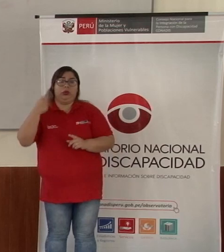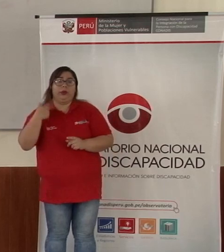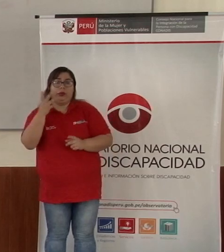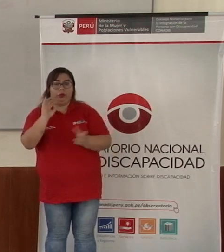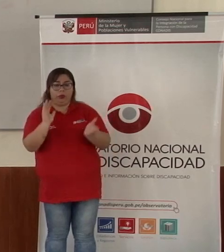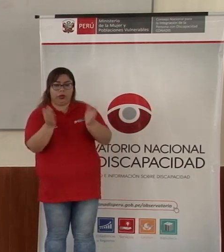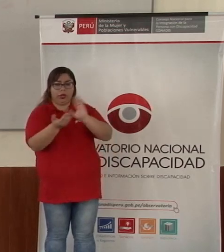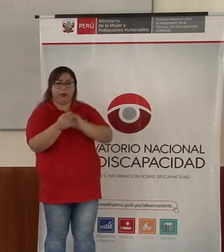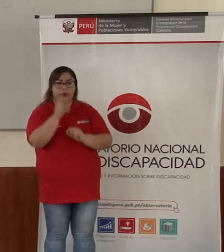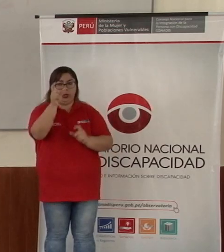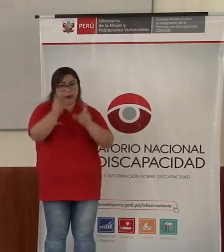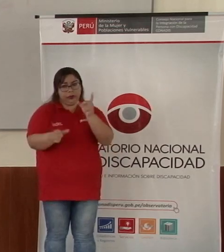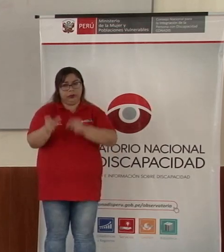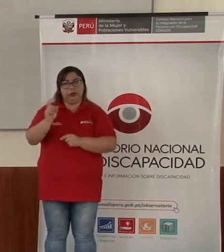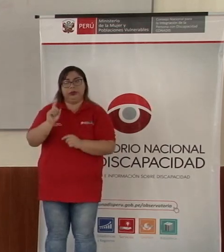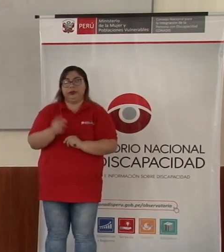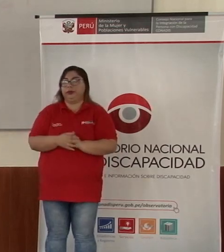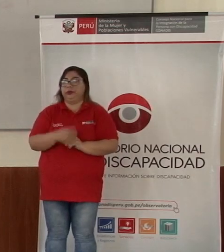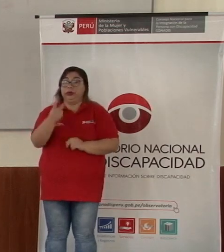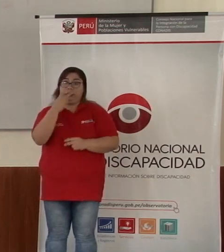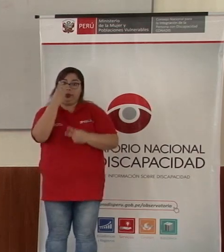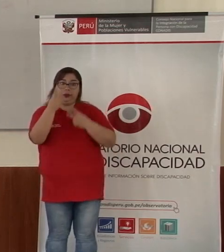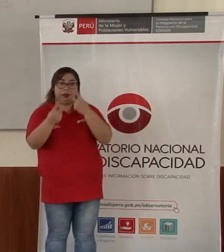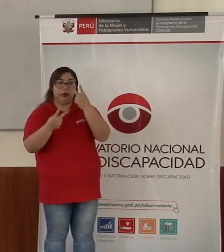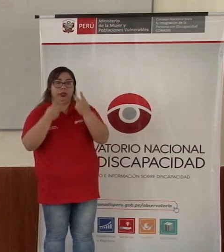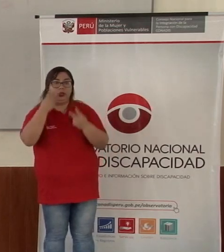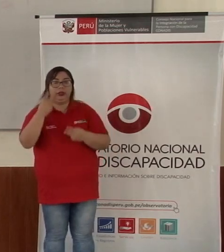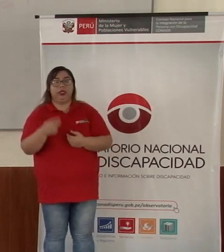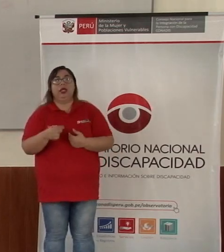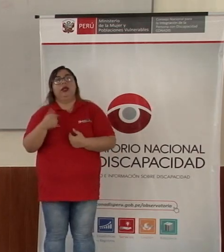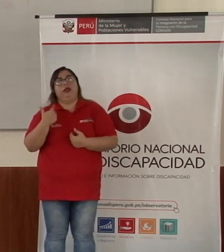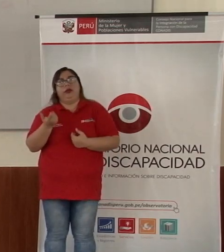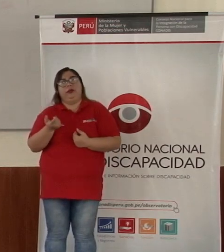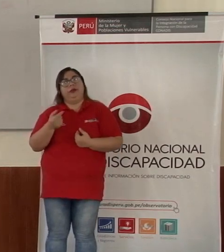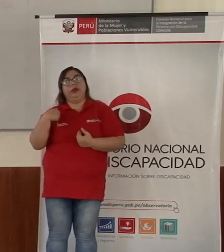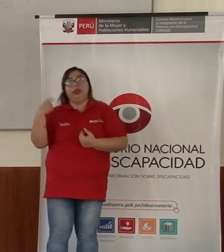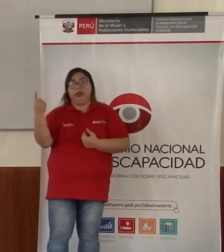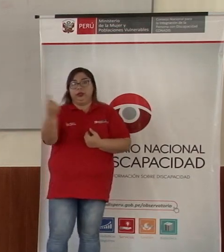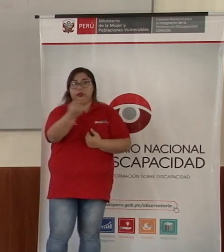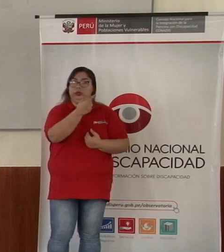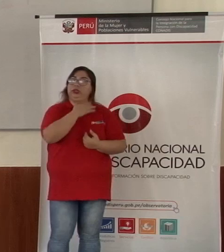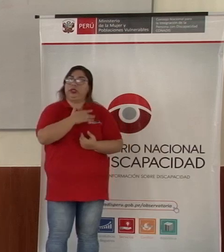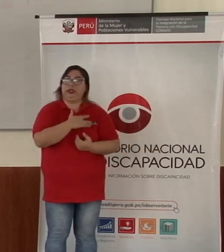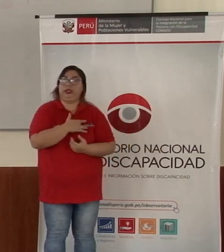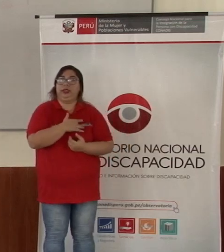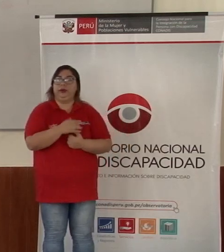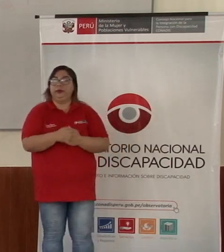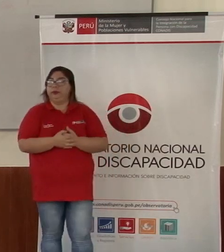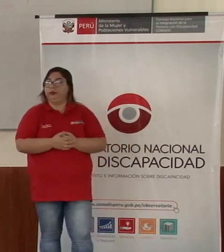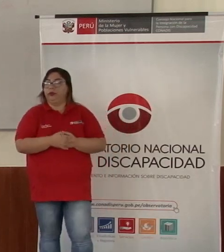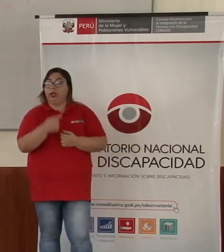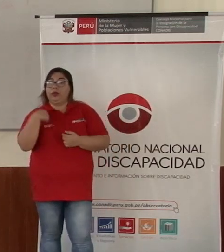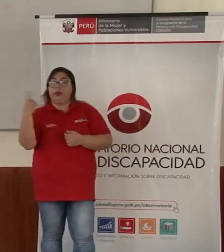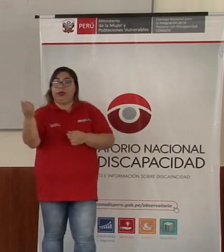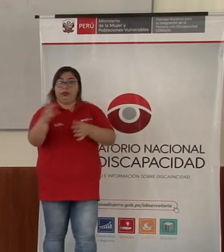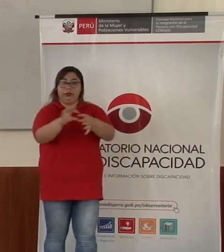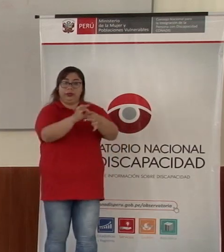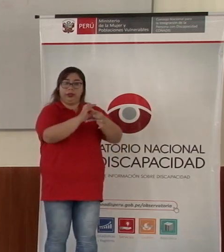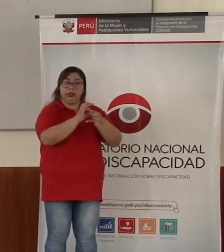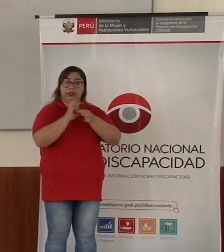cambio en la concepción de persona. Se visualice, es para que nosotros nos sensibilicemos, es para que nosotros